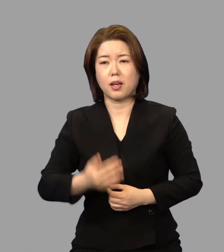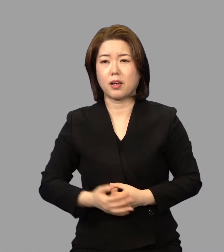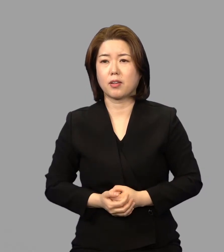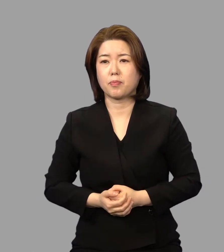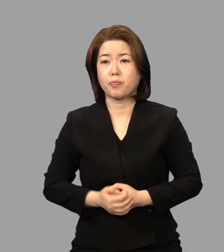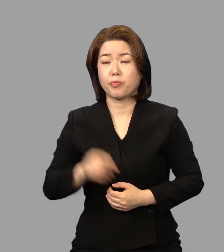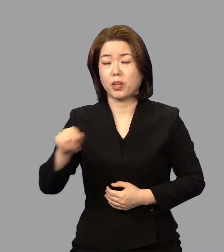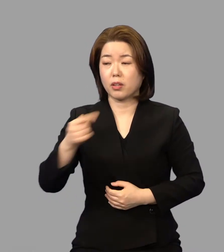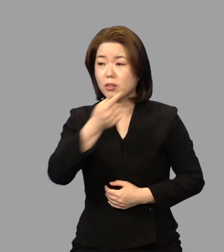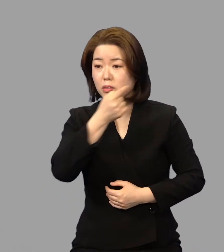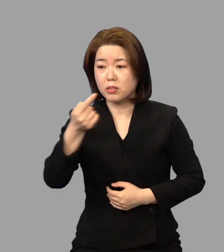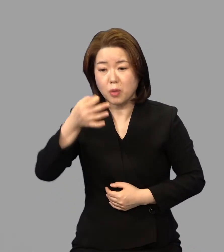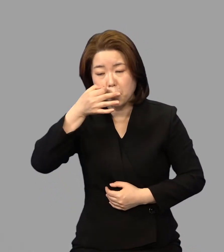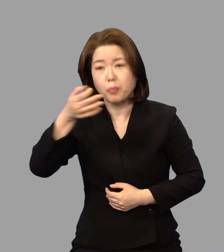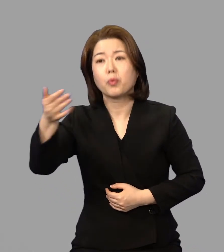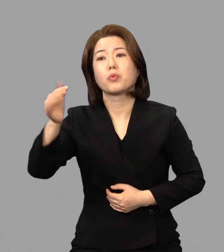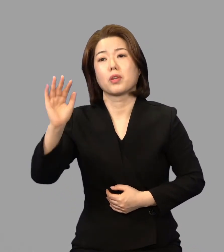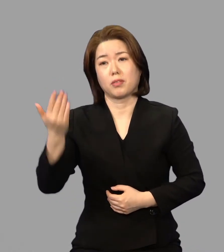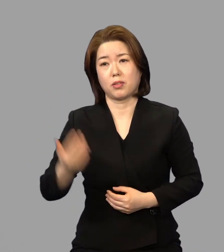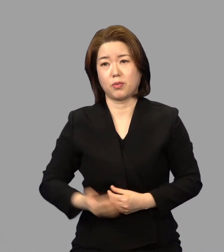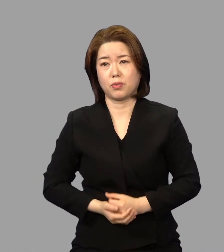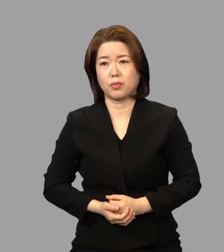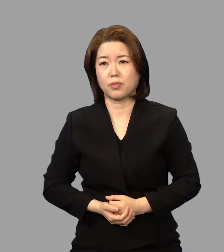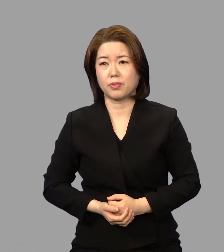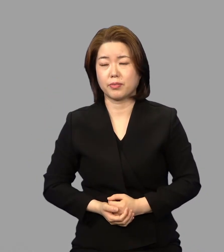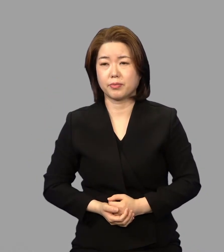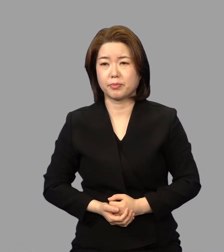그 증거가 나와야 하는 거예요.